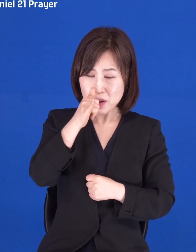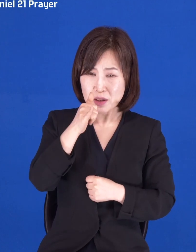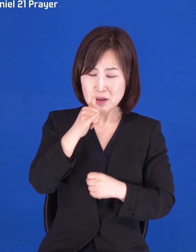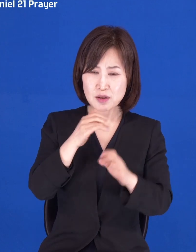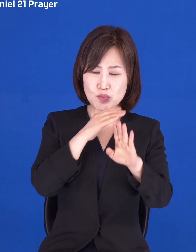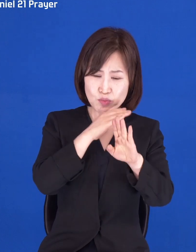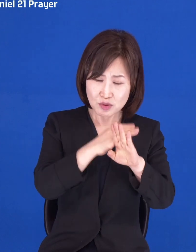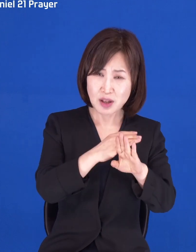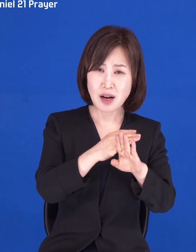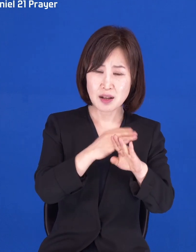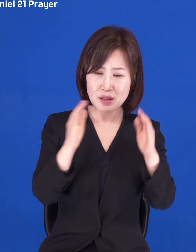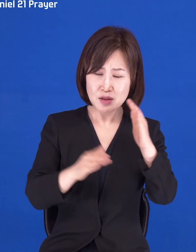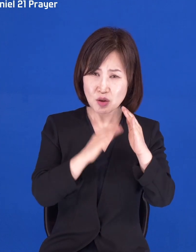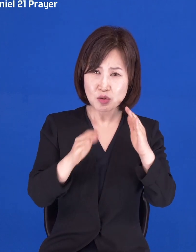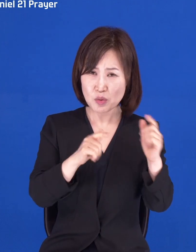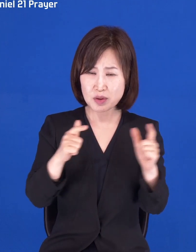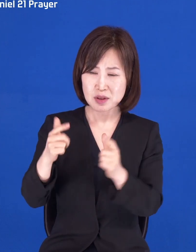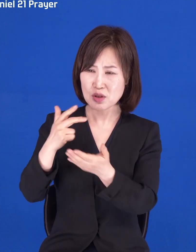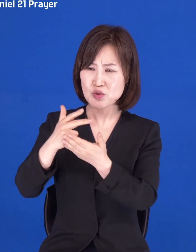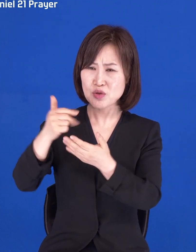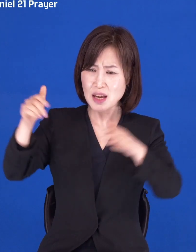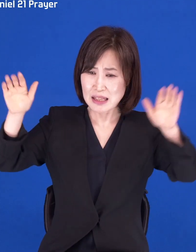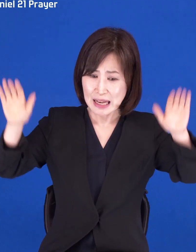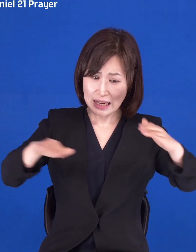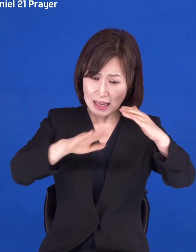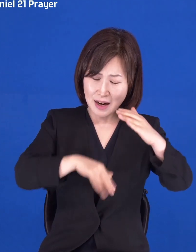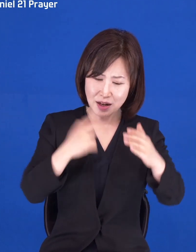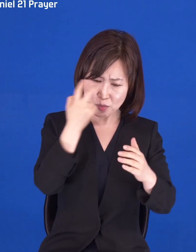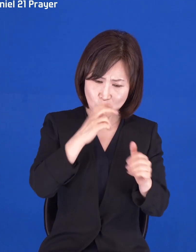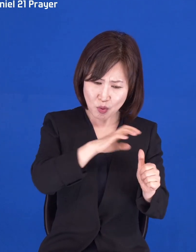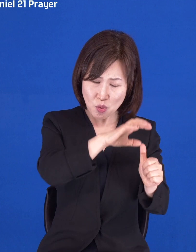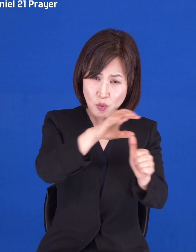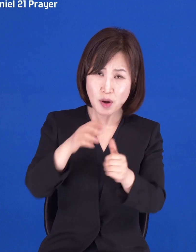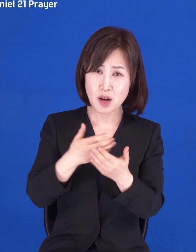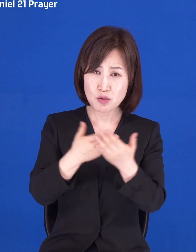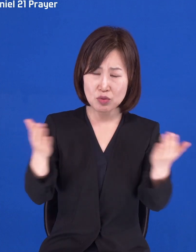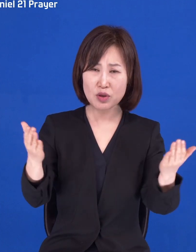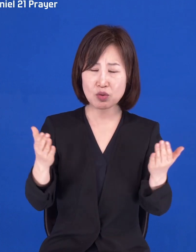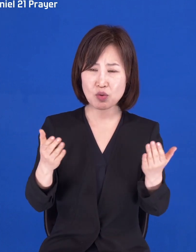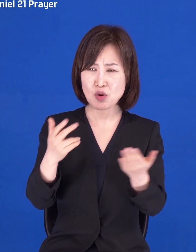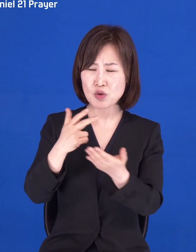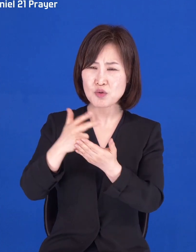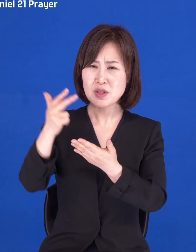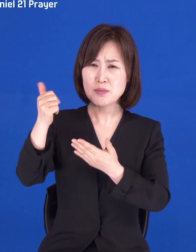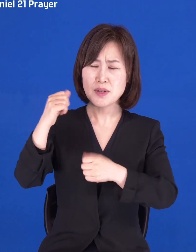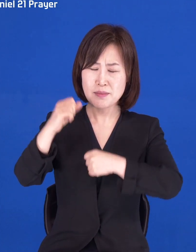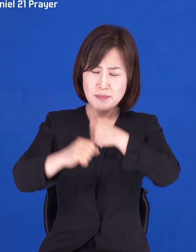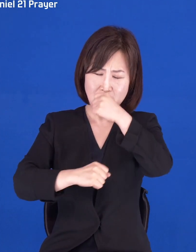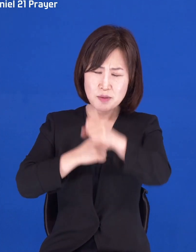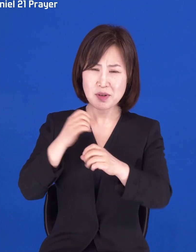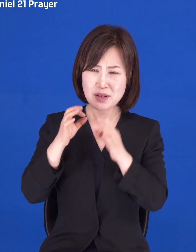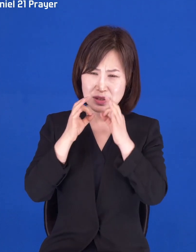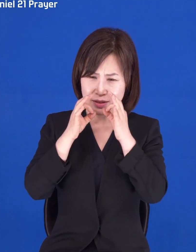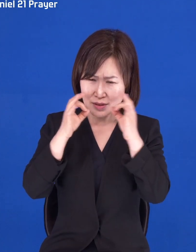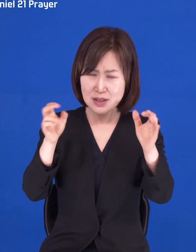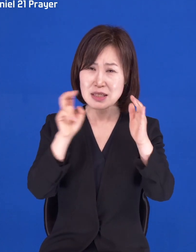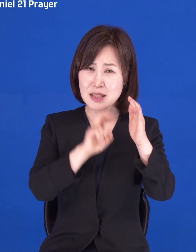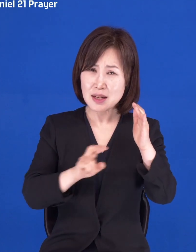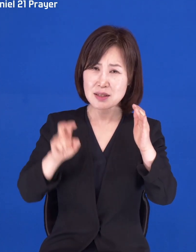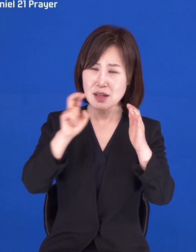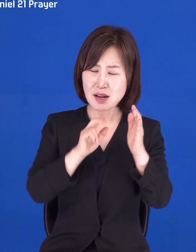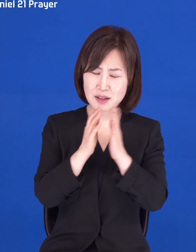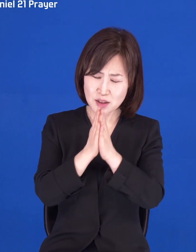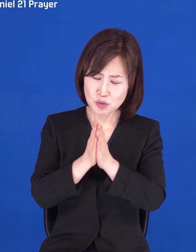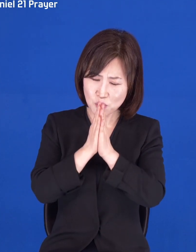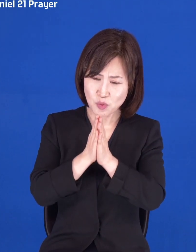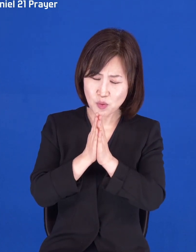날개 그늘 아래 보호해 주시고 저들도 마음껏 주님을 찬양하고 기도하고